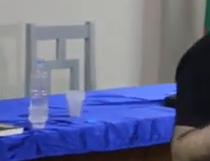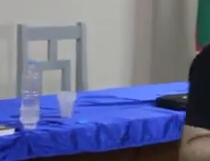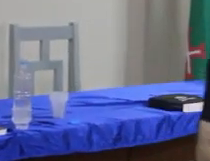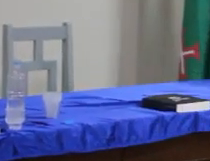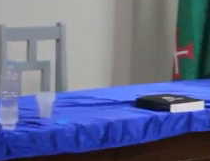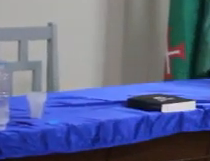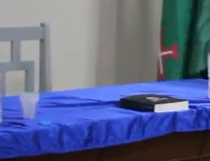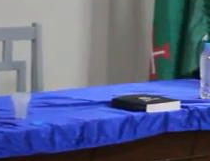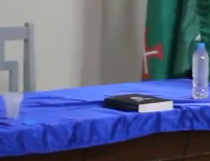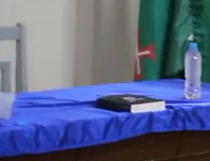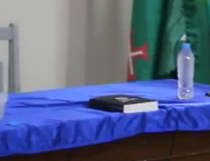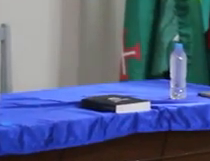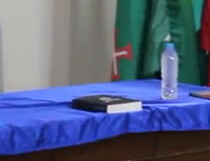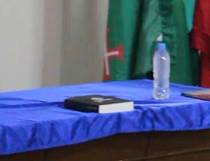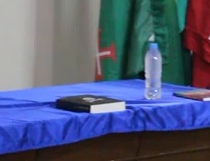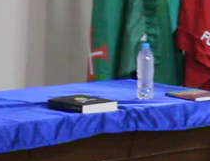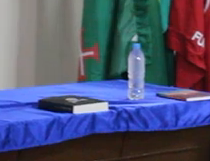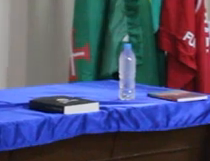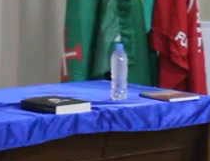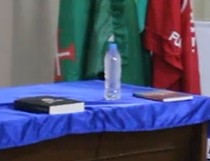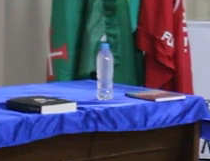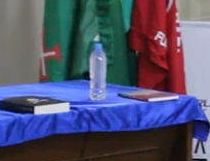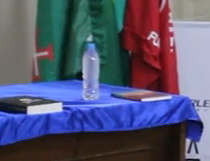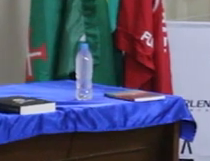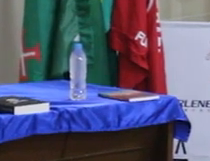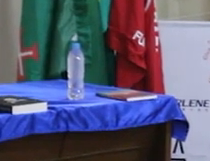dos museus mais importantes do mundo.